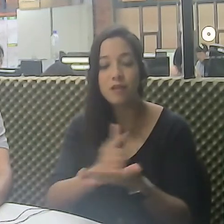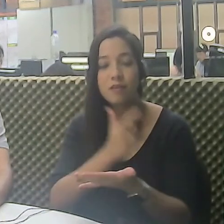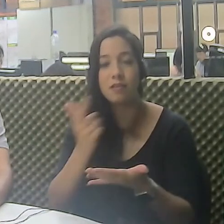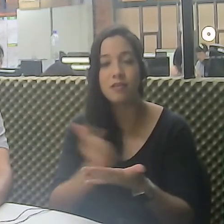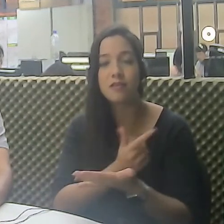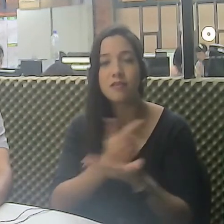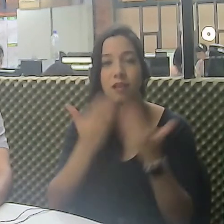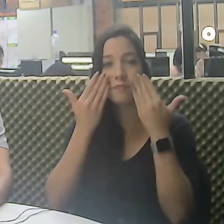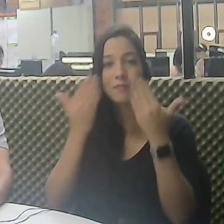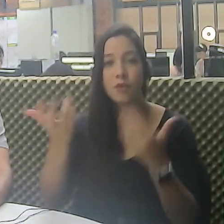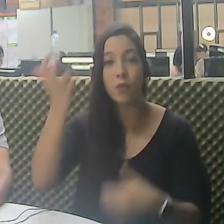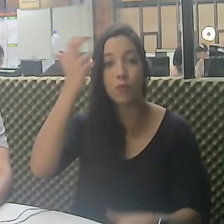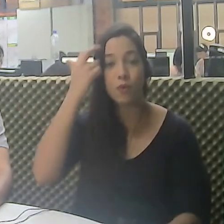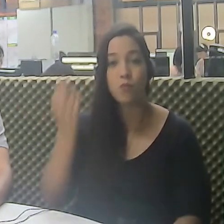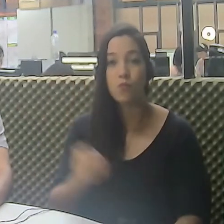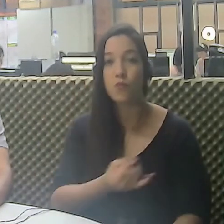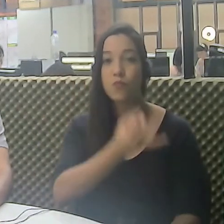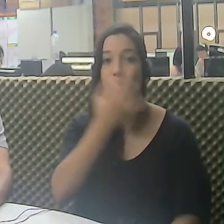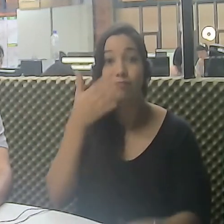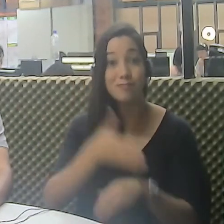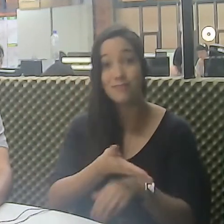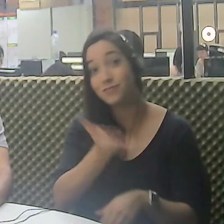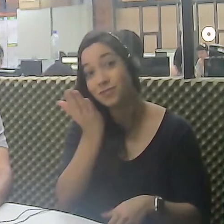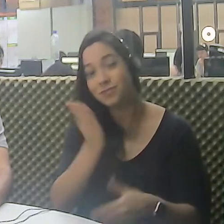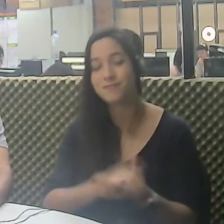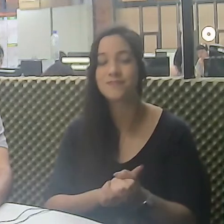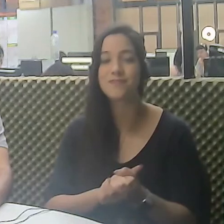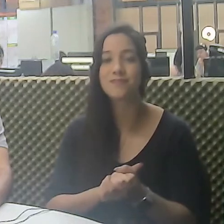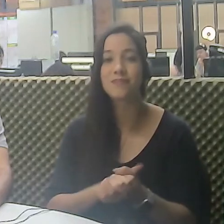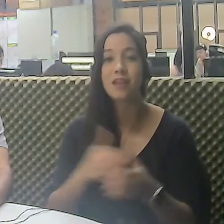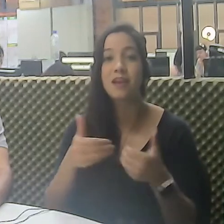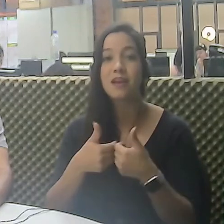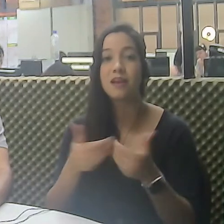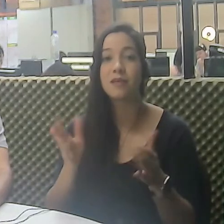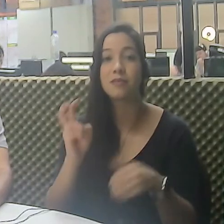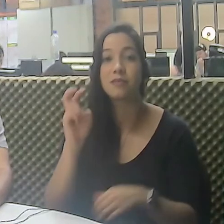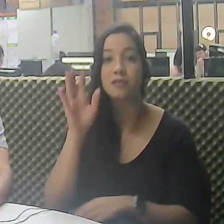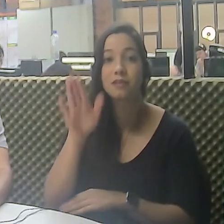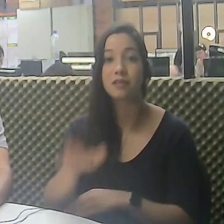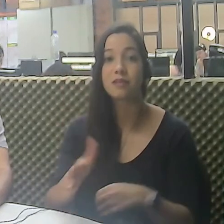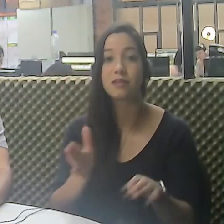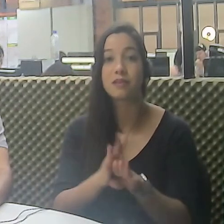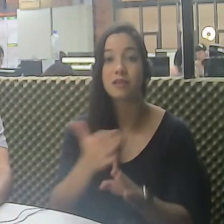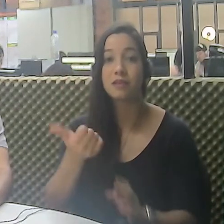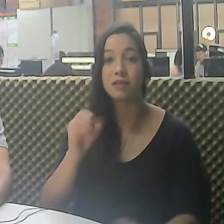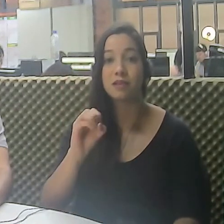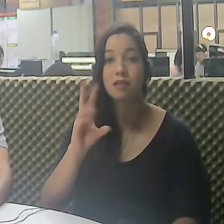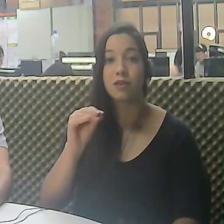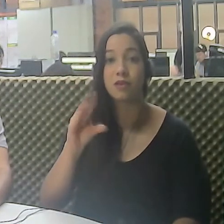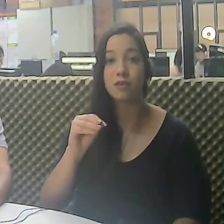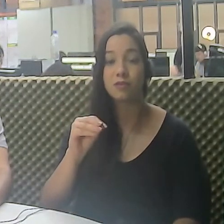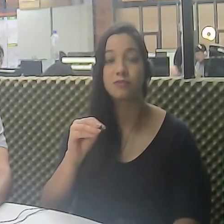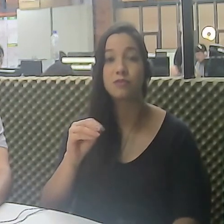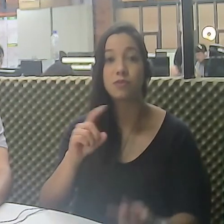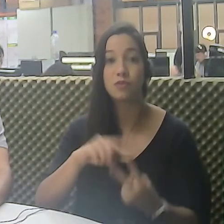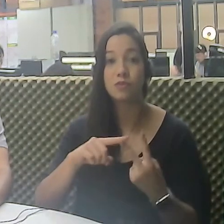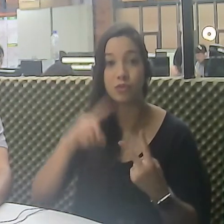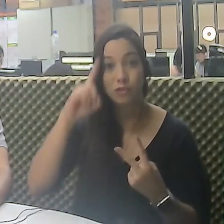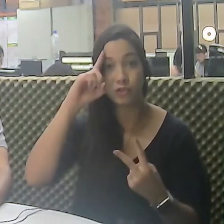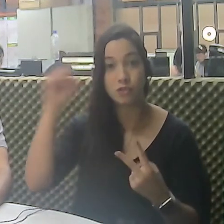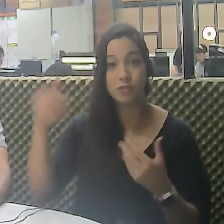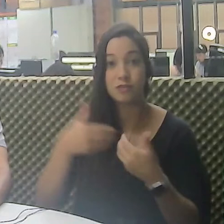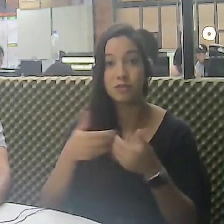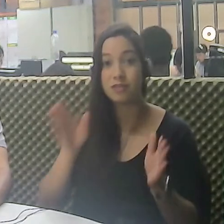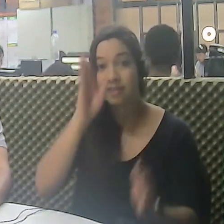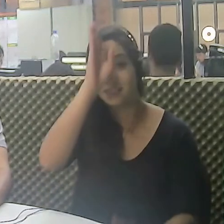diversas atrações culturais. Participe! O funcionamento vai das 5 da tarde às 10 da noite, em ambos os dias. A